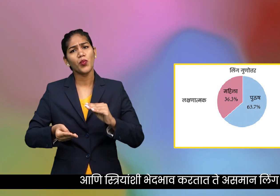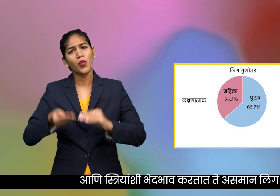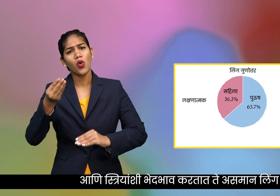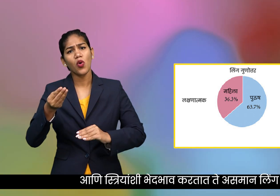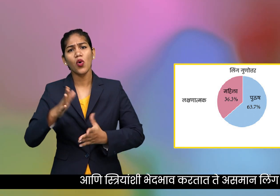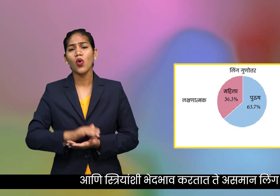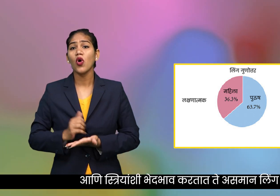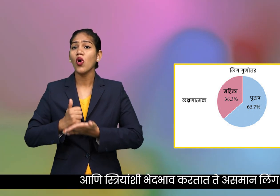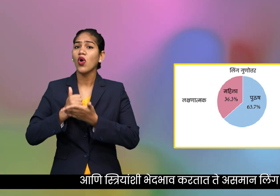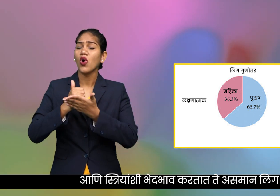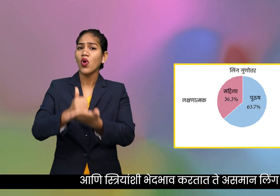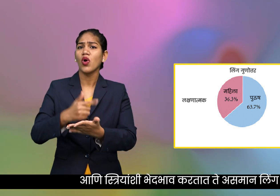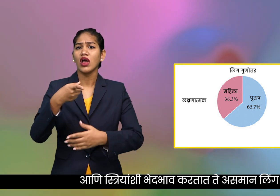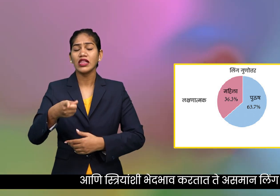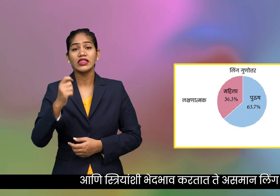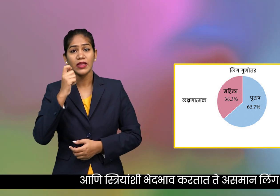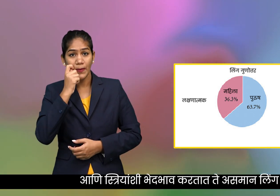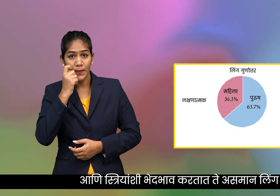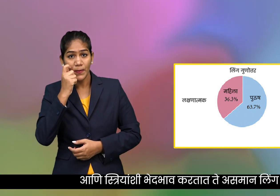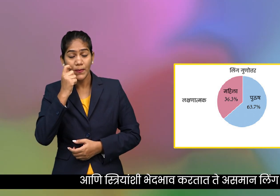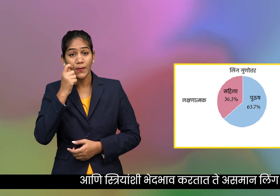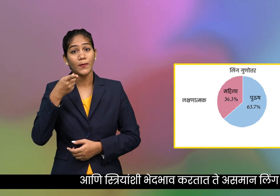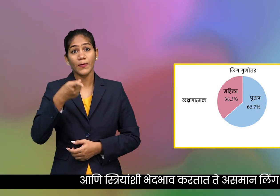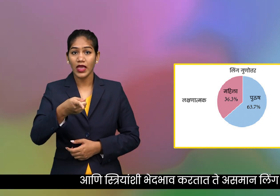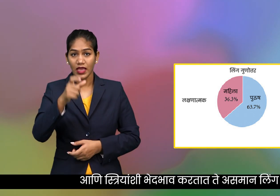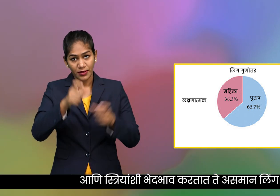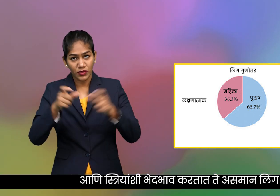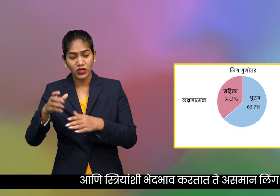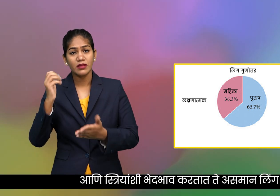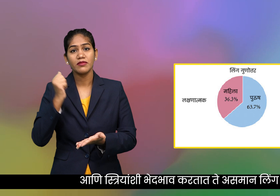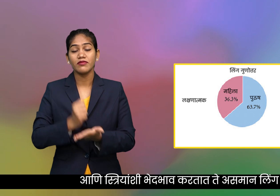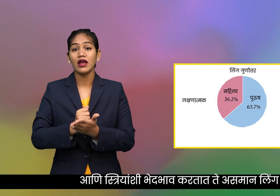आणि स्त्रियांशी भेदभाव करतात, ते असमान लिंग गुणोत्तराकडे झुकतात.